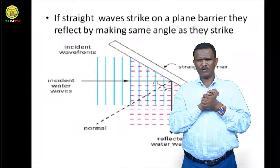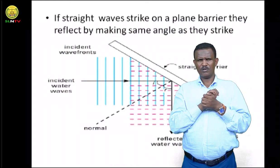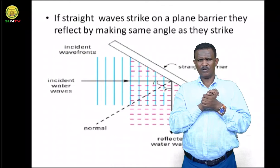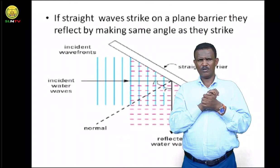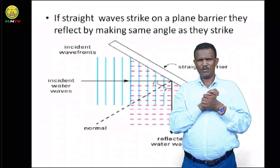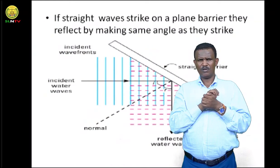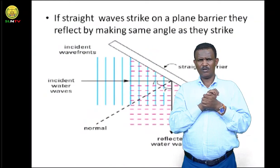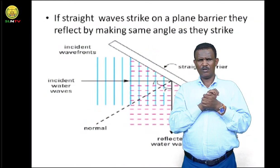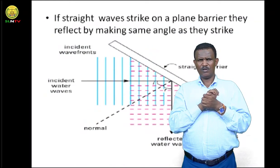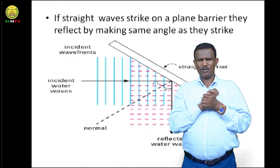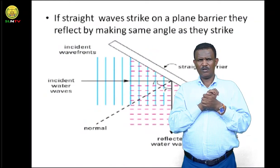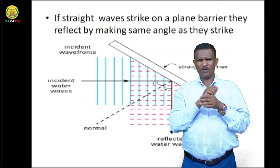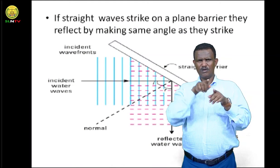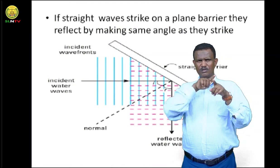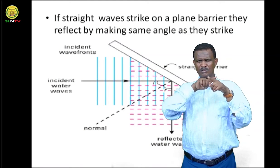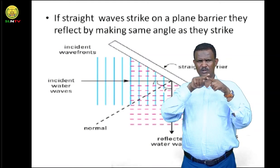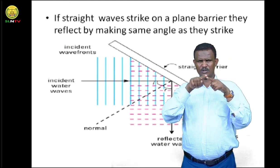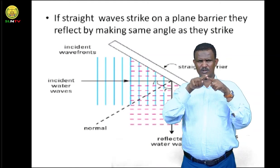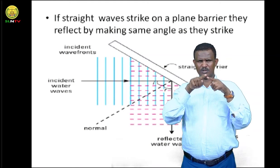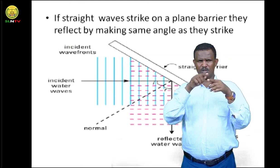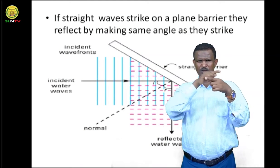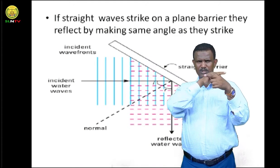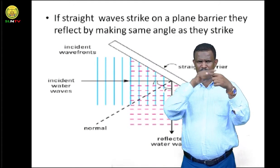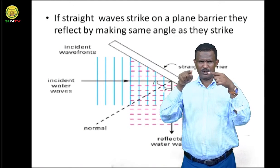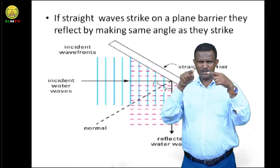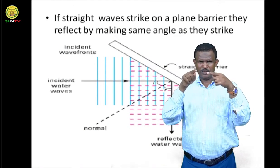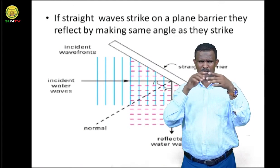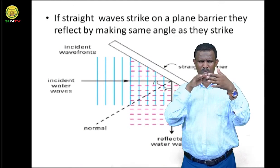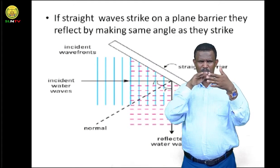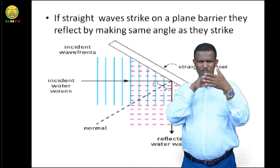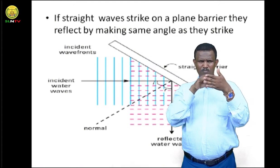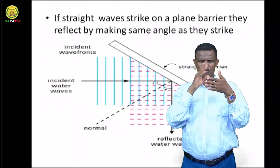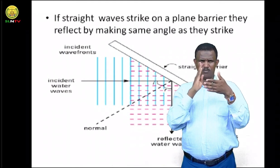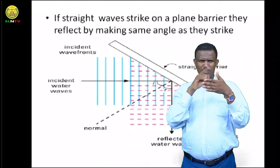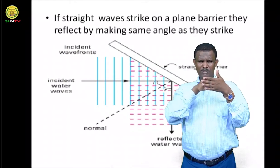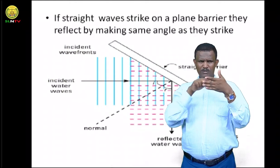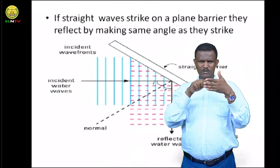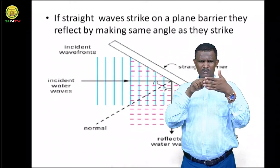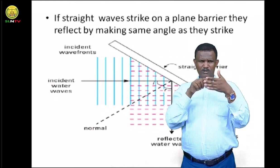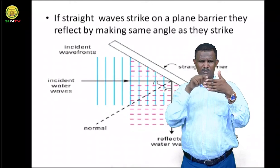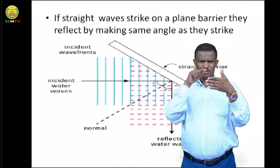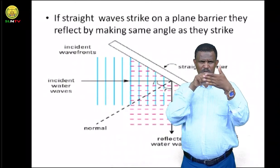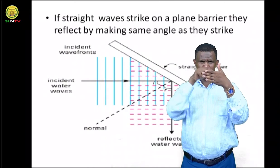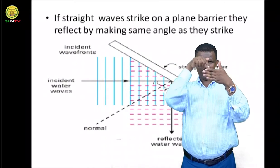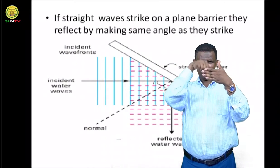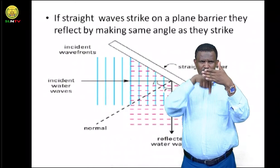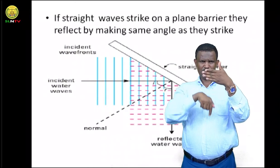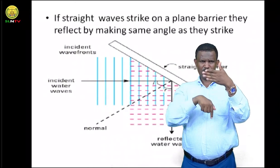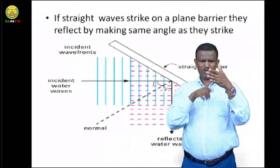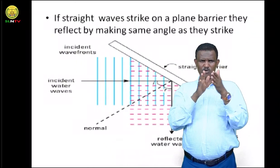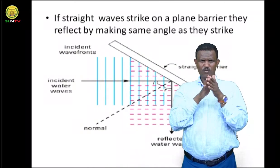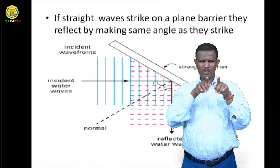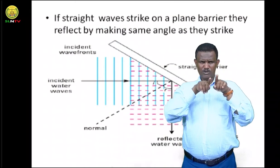ahi ay ku dul lacdo meel plane barrier street isna ah they reflect as the street iyada oo ay